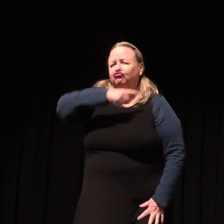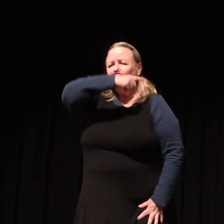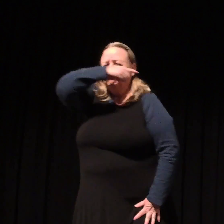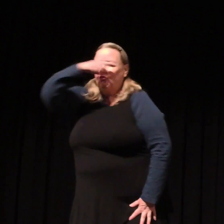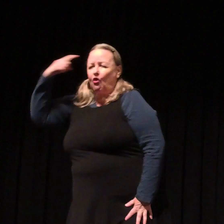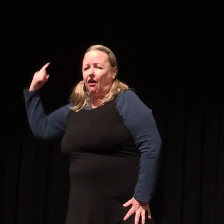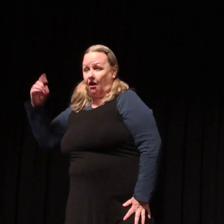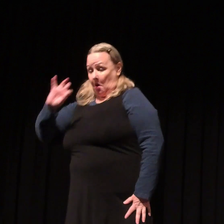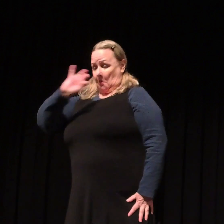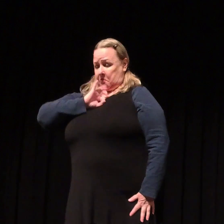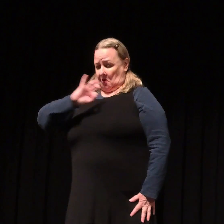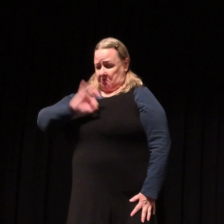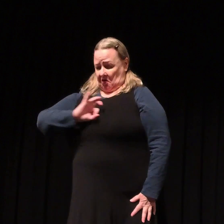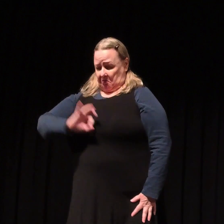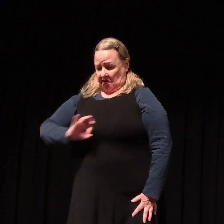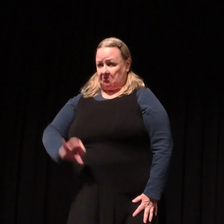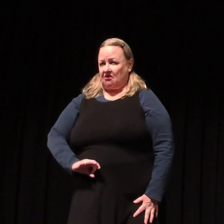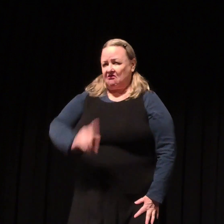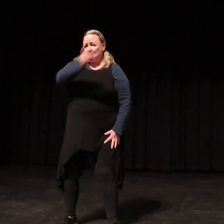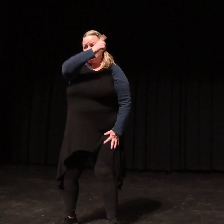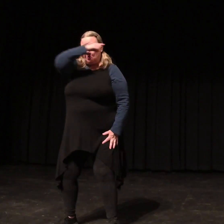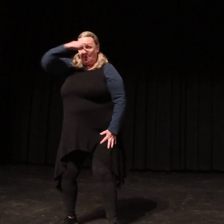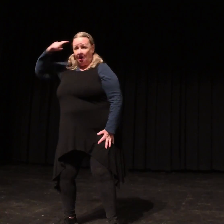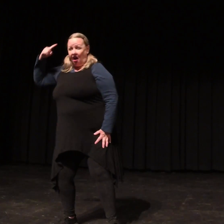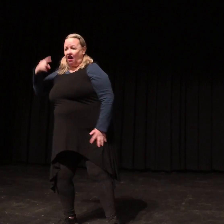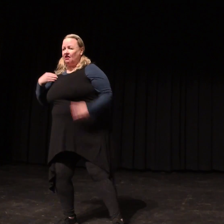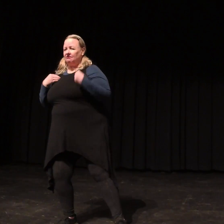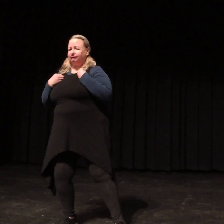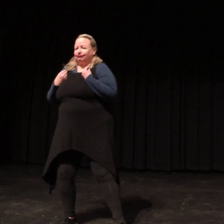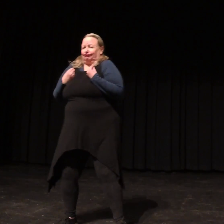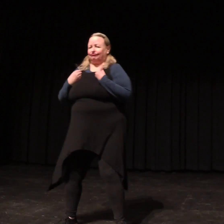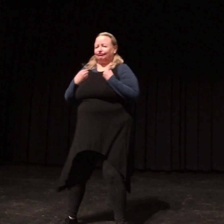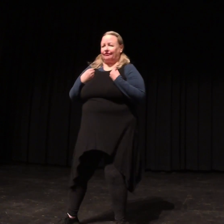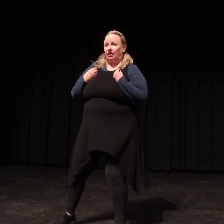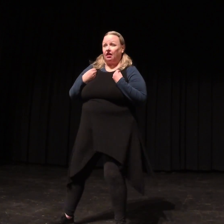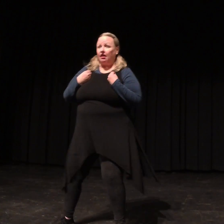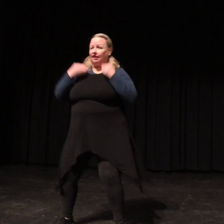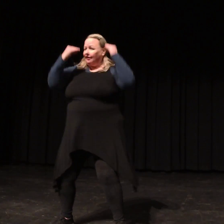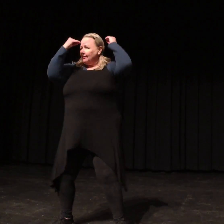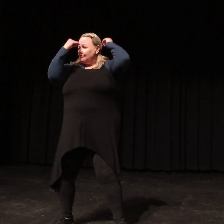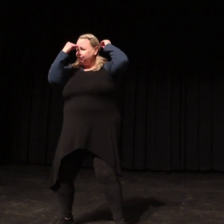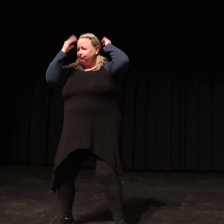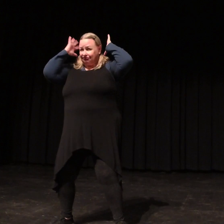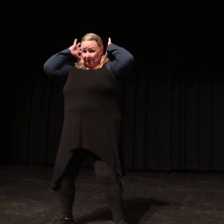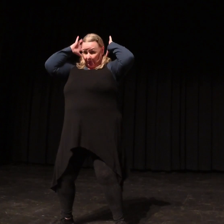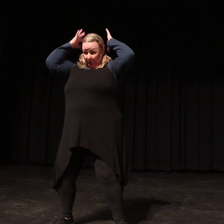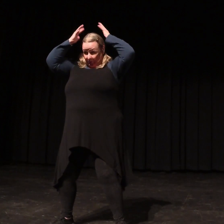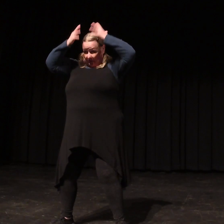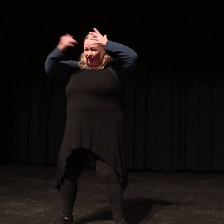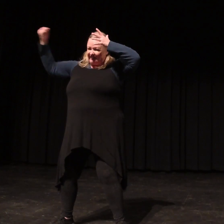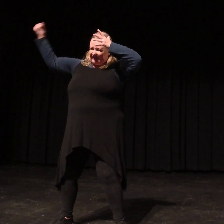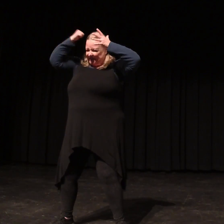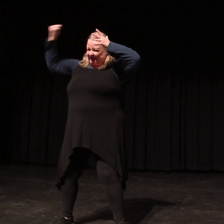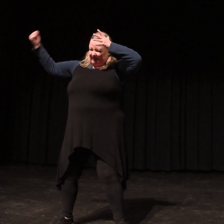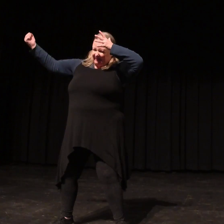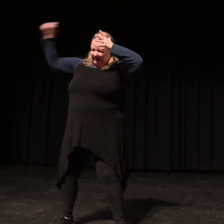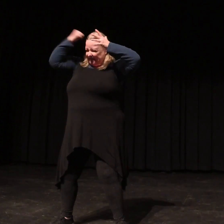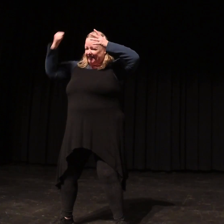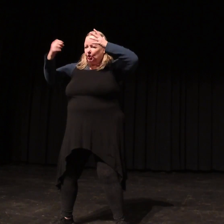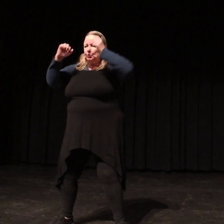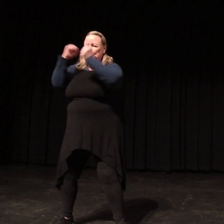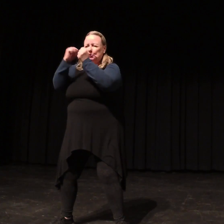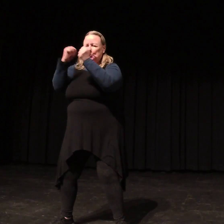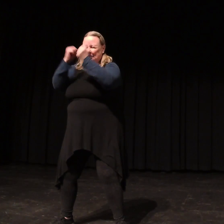vêtu d'un veston carotté rouge et noir. J'ai une